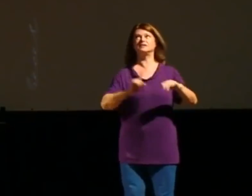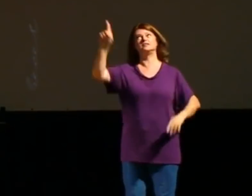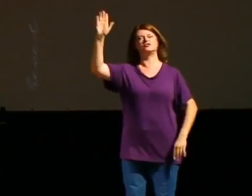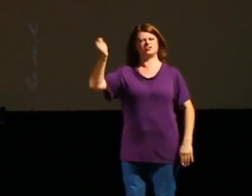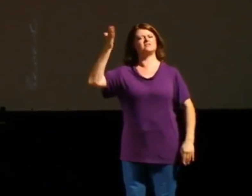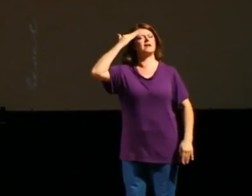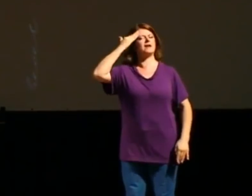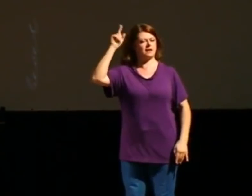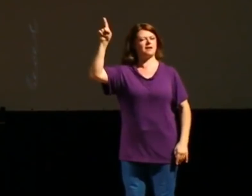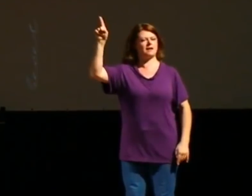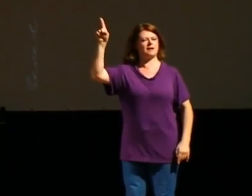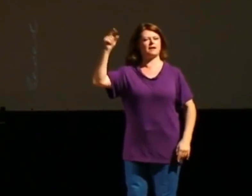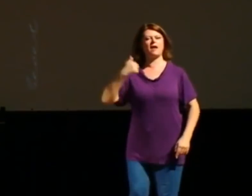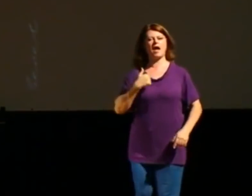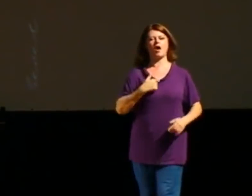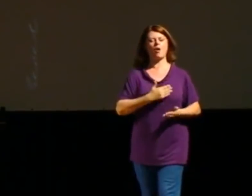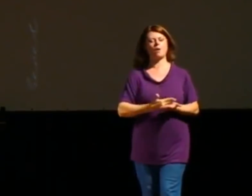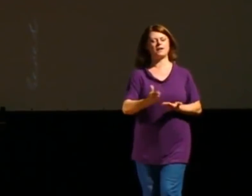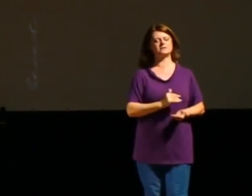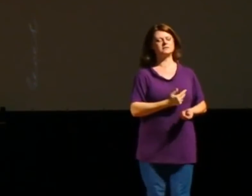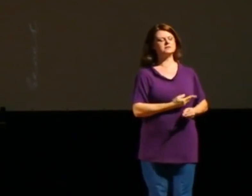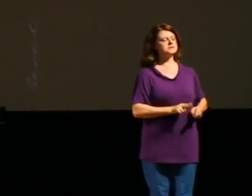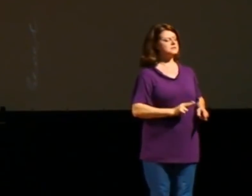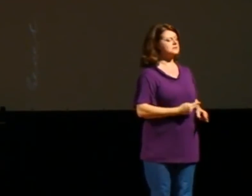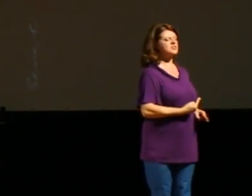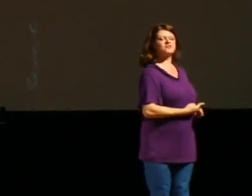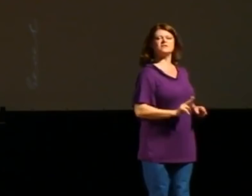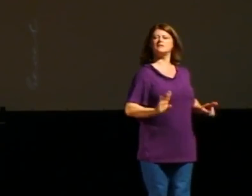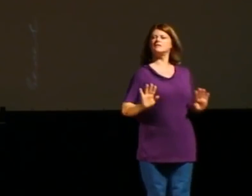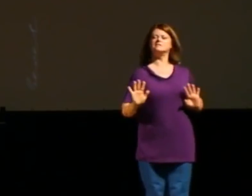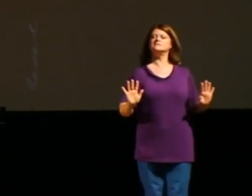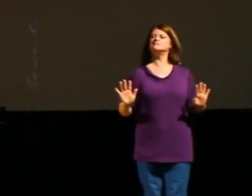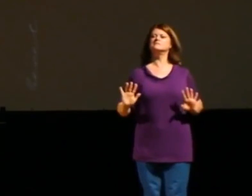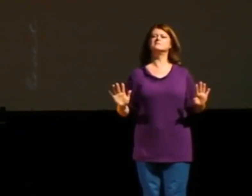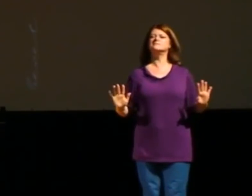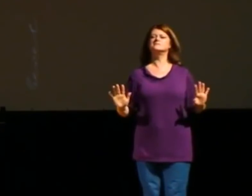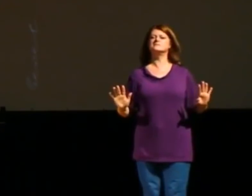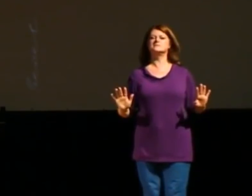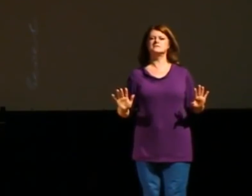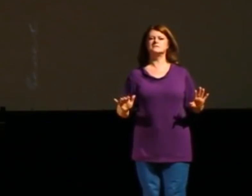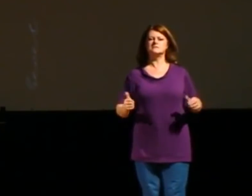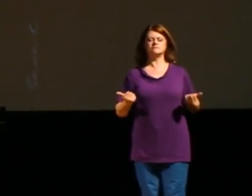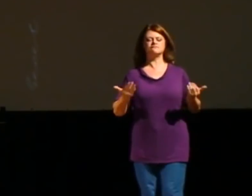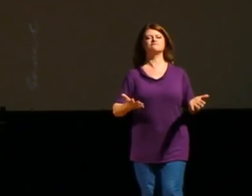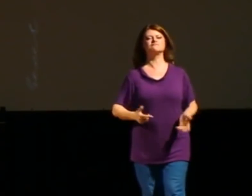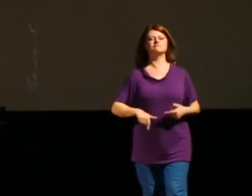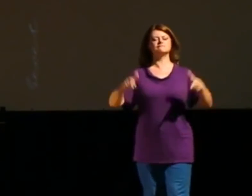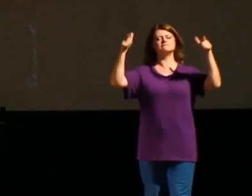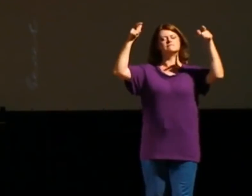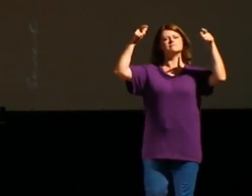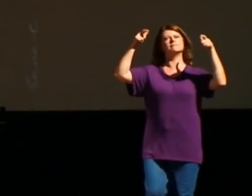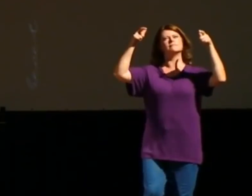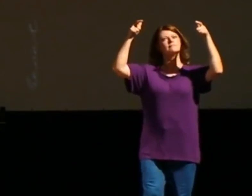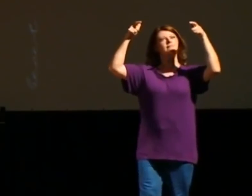me visto assim, eu alargo meus filactérios, eu aumento minhas franjas, eu me visto de santo.